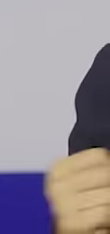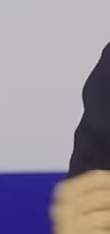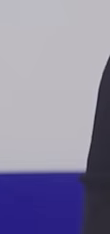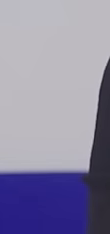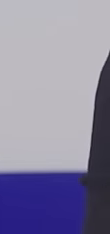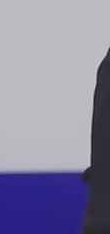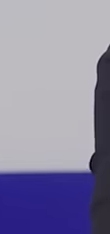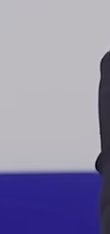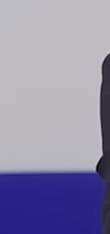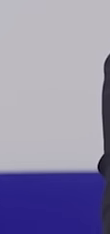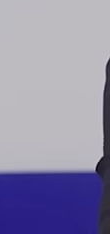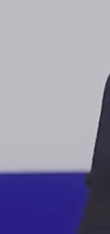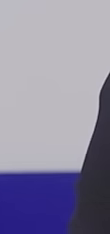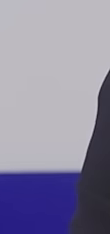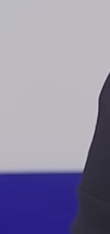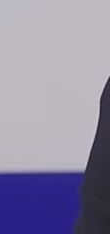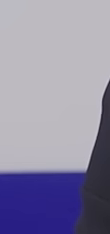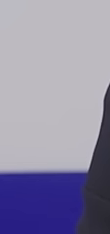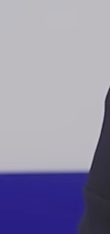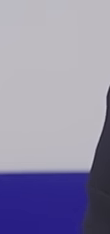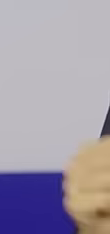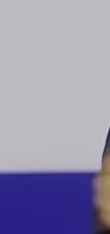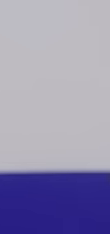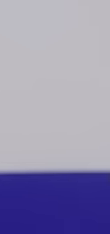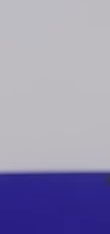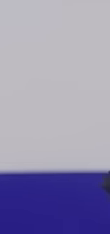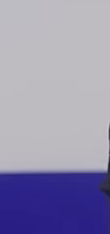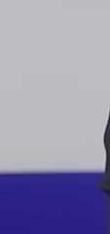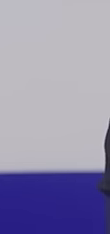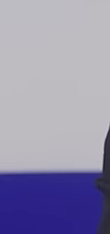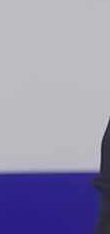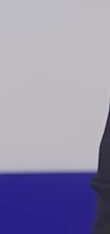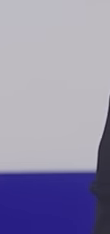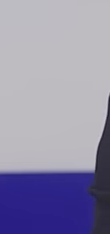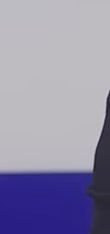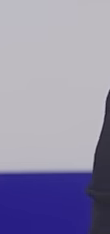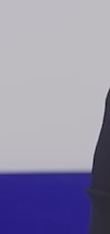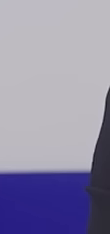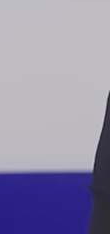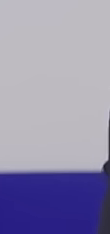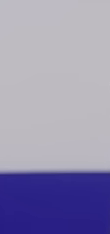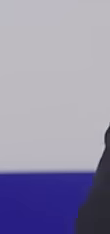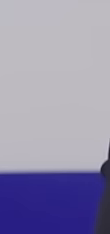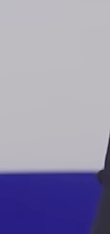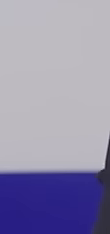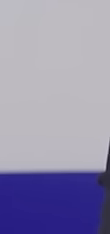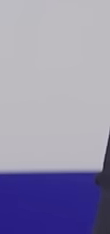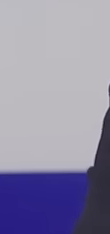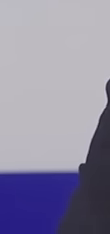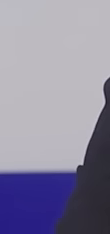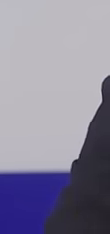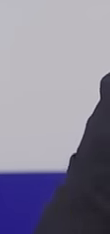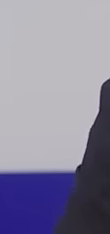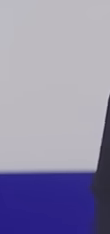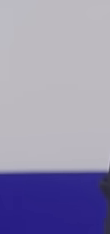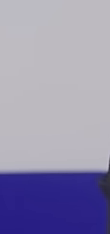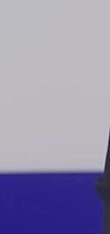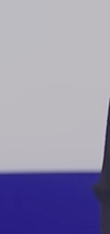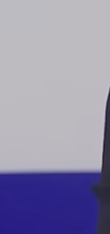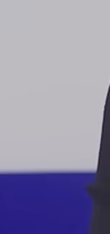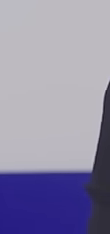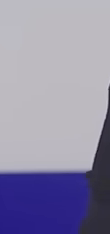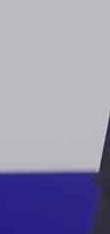충돌이 발생할 수밖에 없습니다. 그러나 충돌이 발생하더라도 공동체 전체를 위해서 해야 될 일은 해야 되는